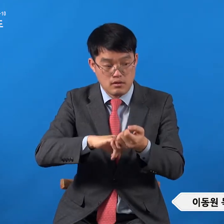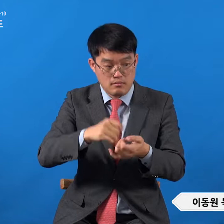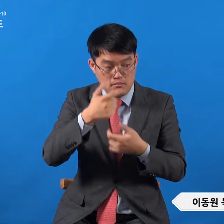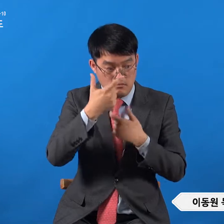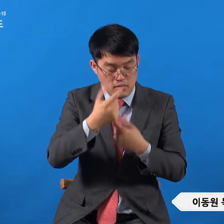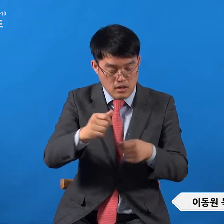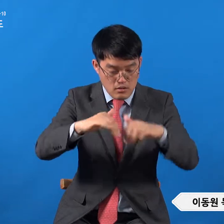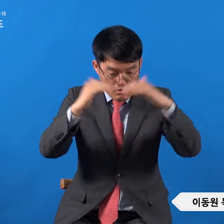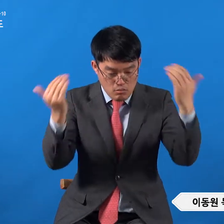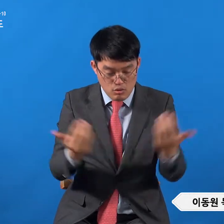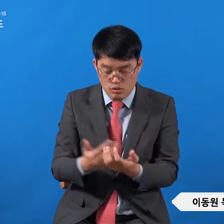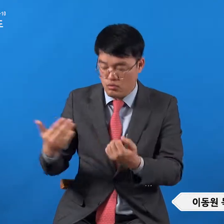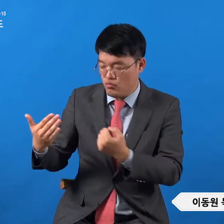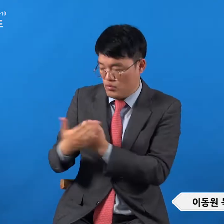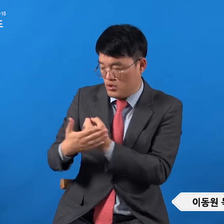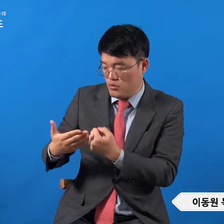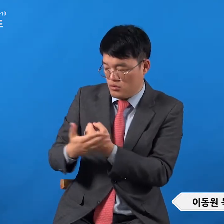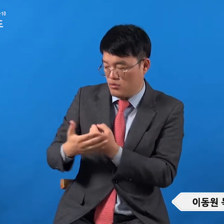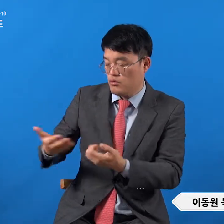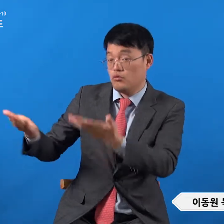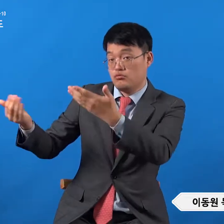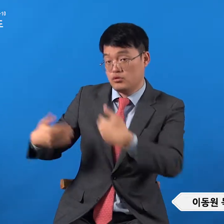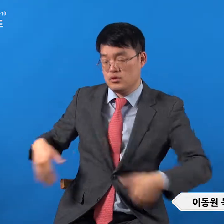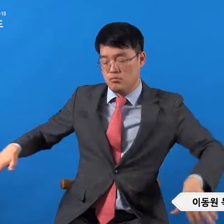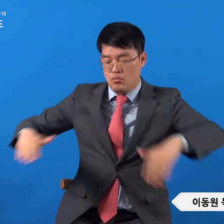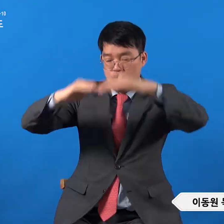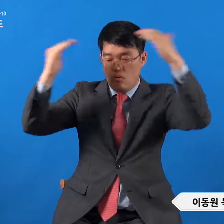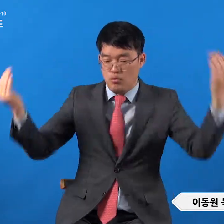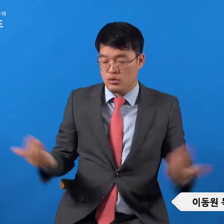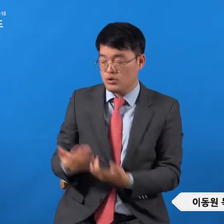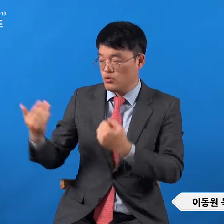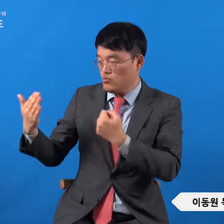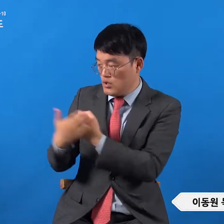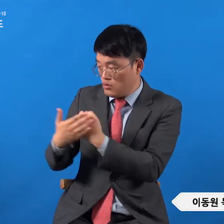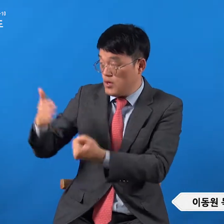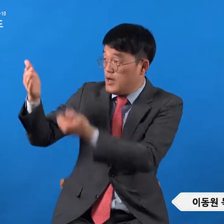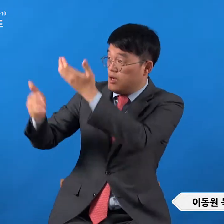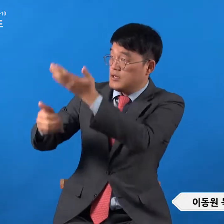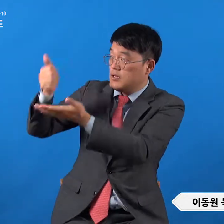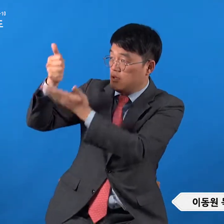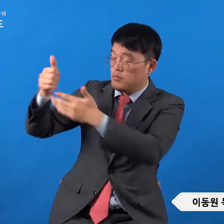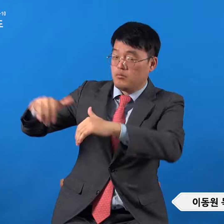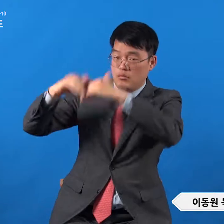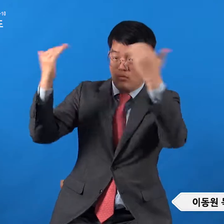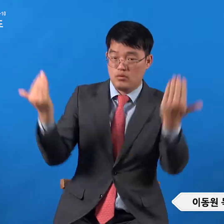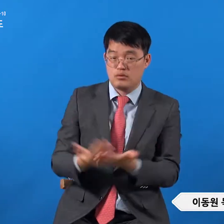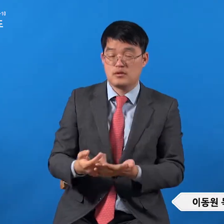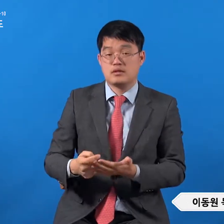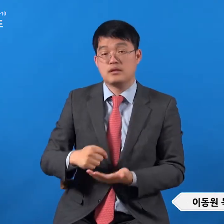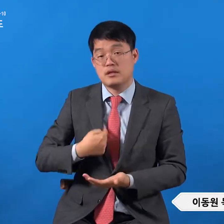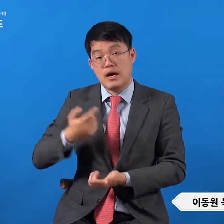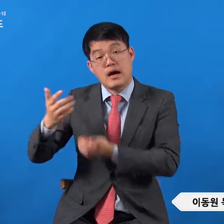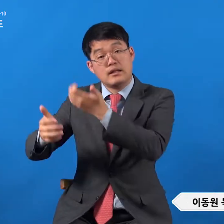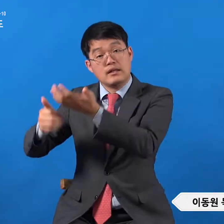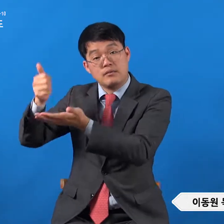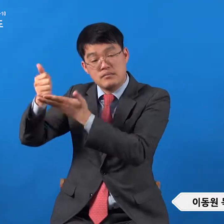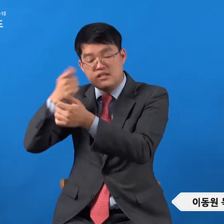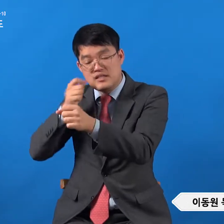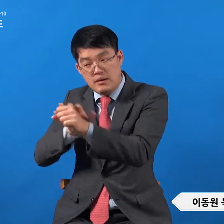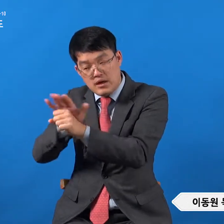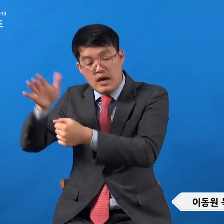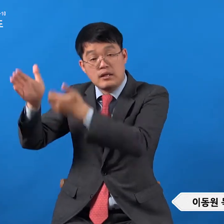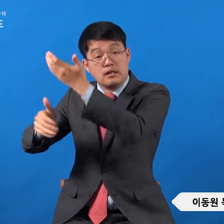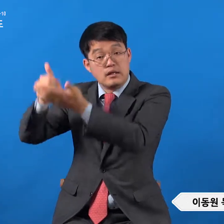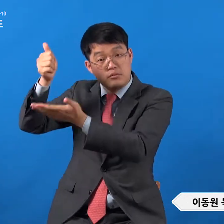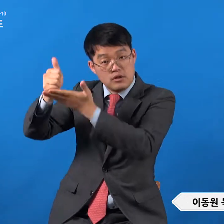적합한 모든 위로를 제공하시는 모든 위로의 하나님, 모든 자비의 하나님, 사랑하는 여러분, 그